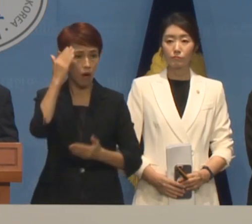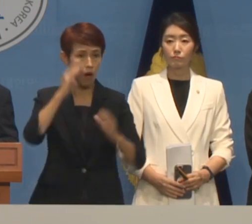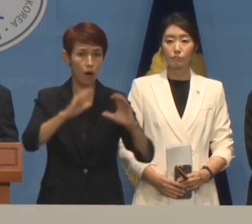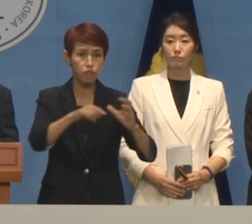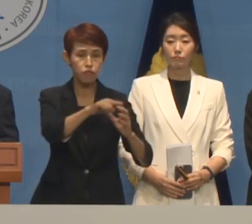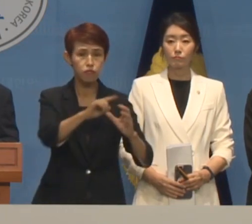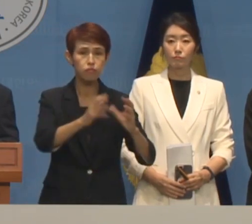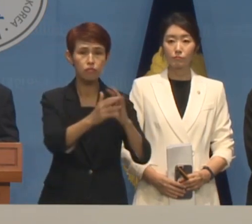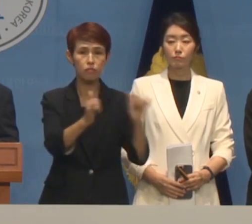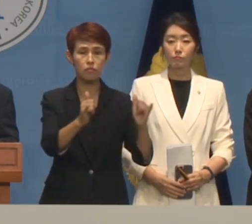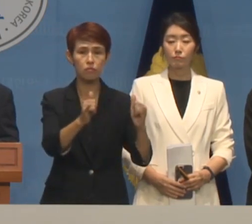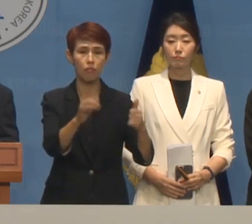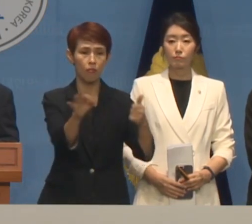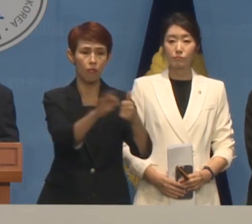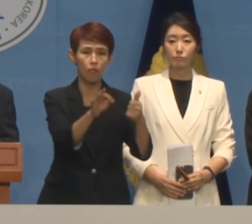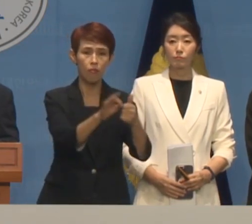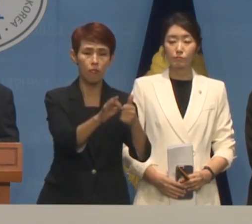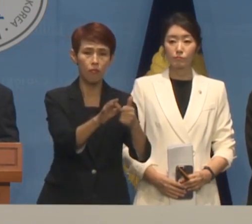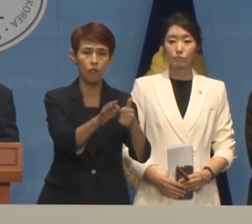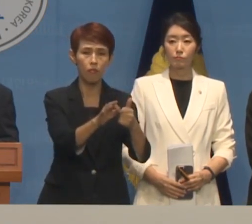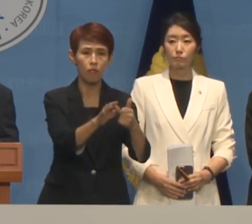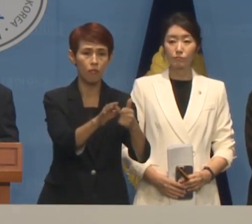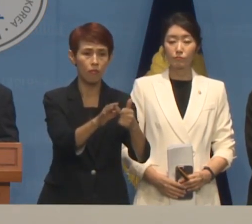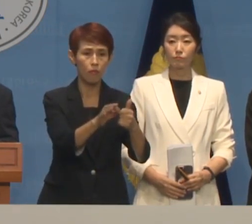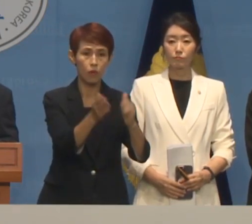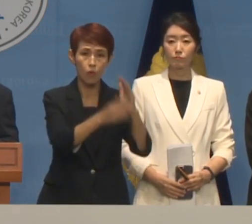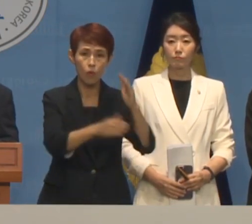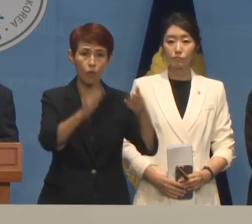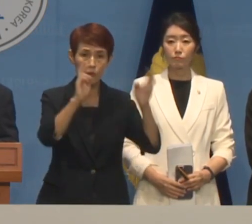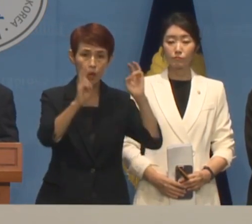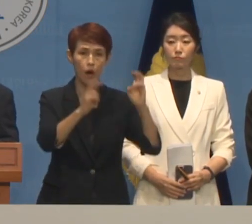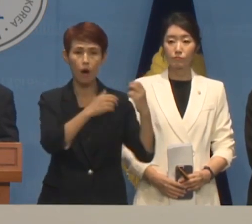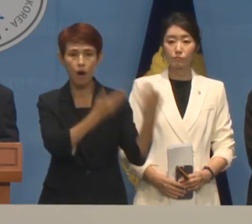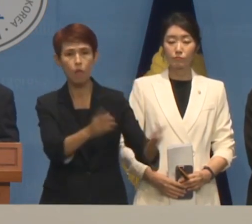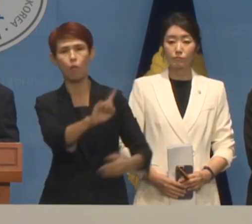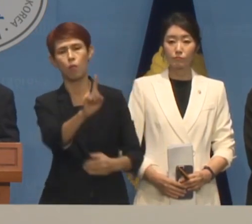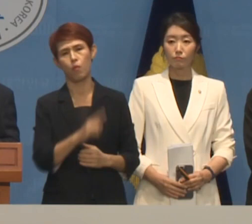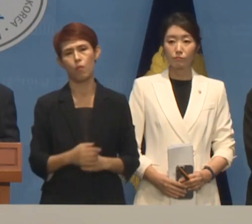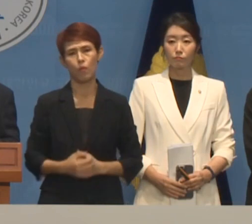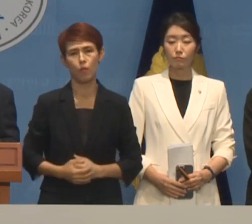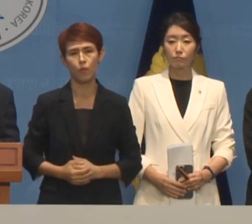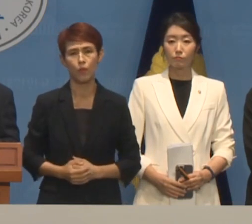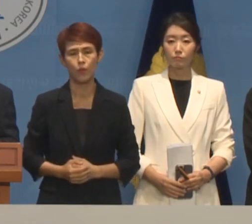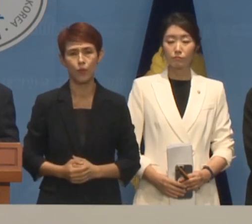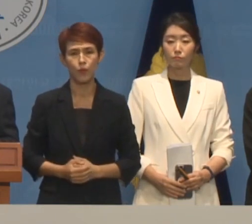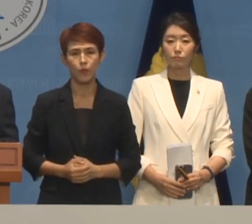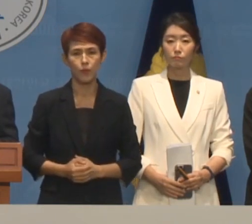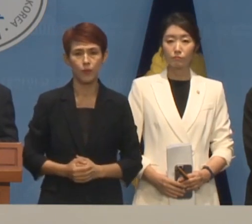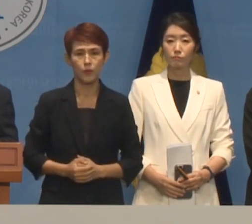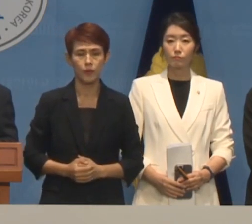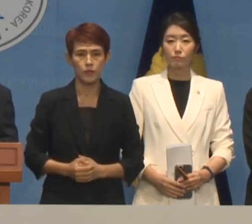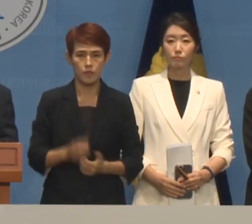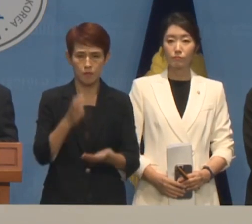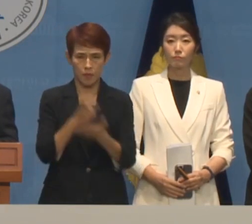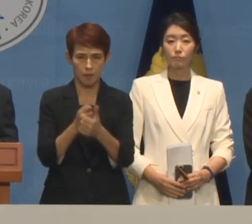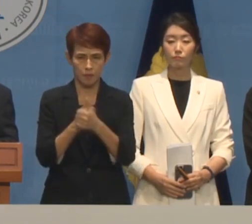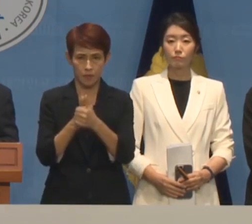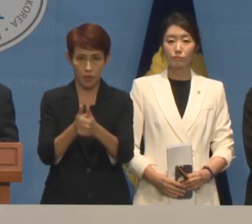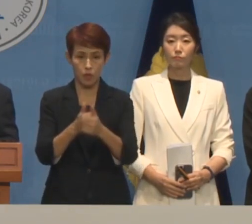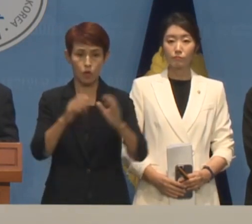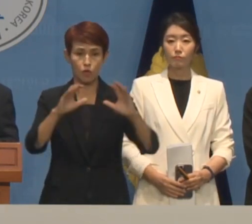자금을 책임지는 국민연금공단은 무엇을 하고 있습니까? 법에 따라